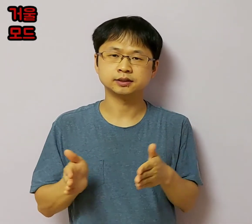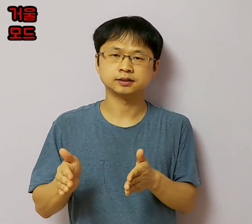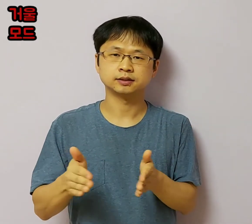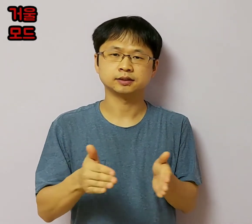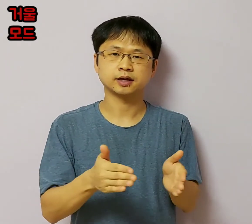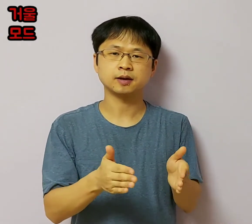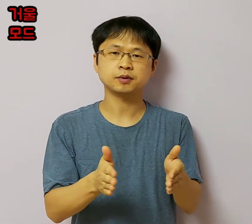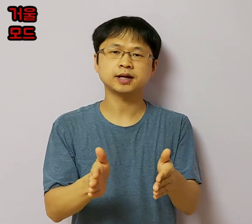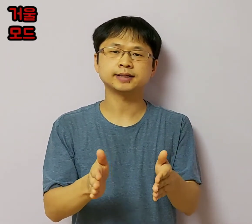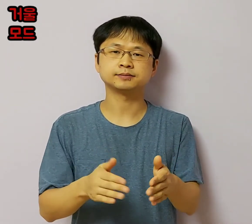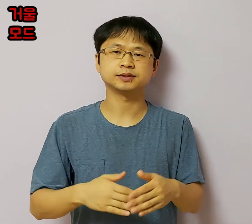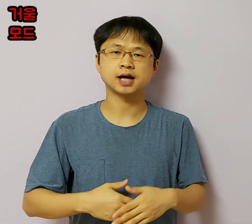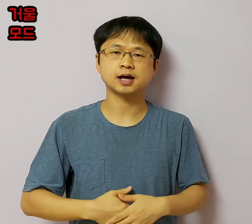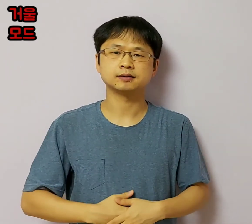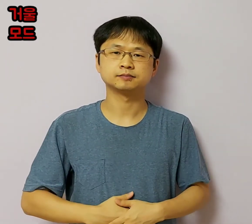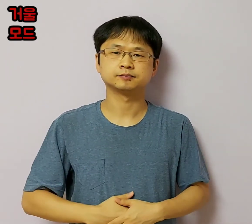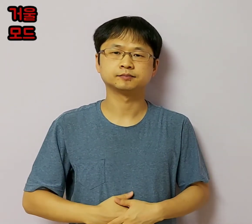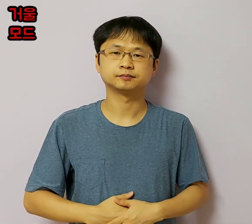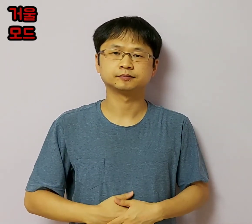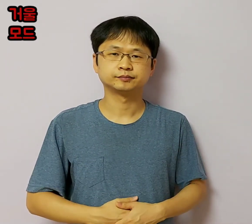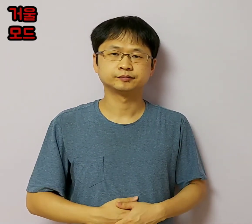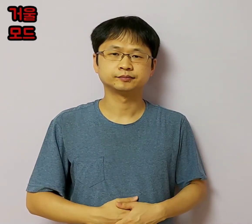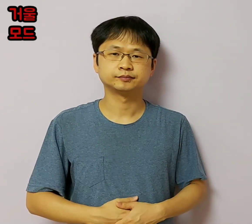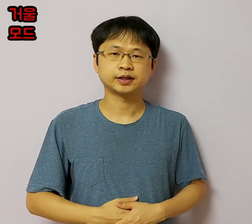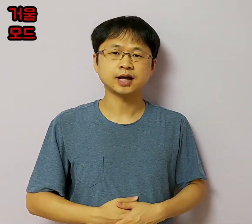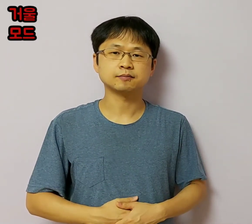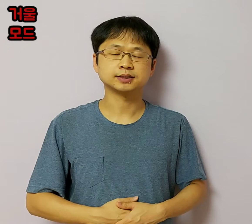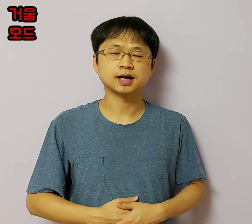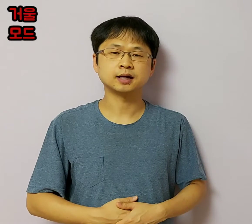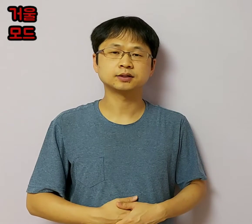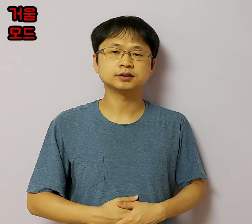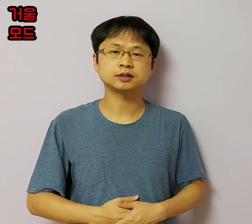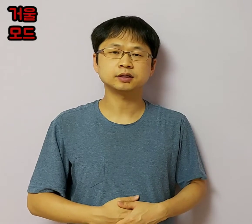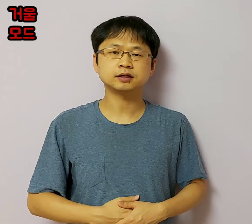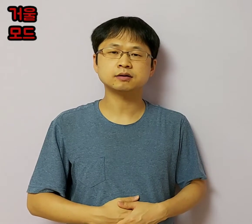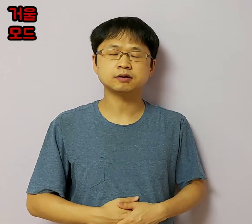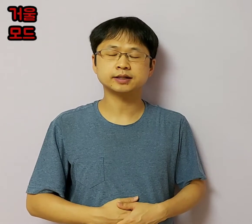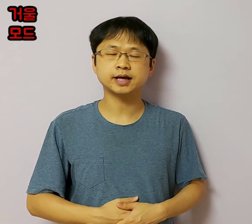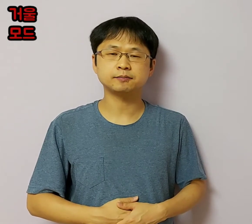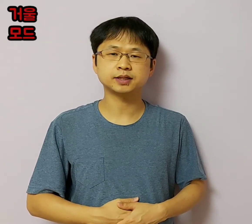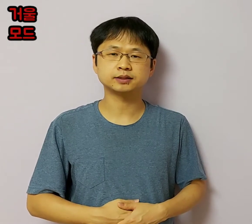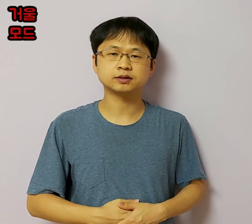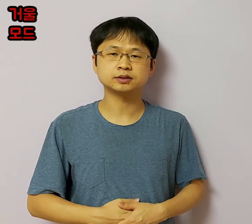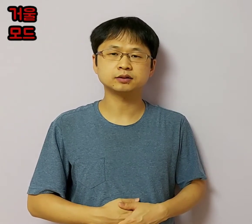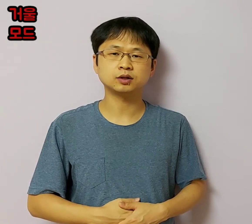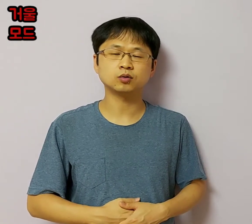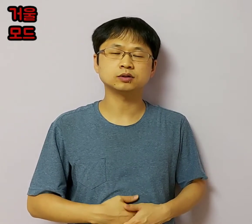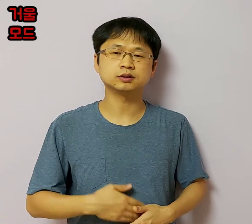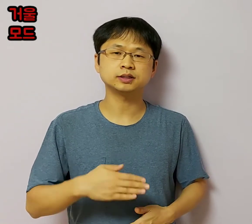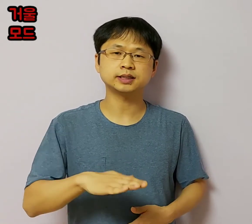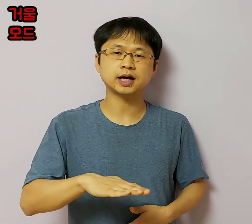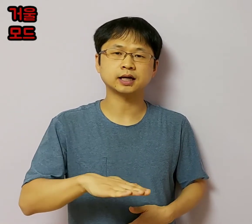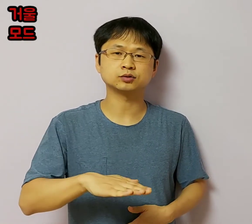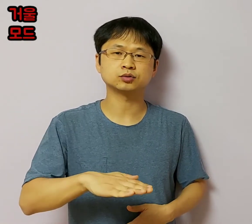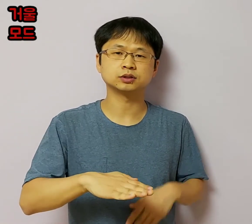길을 이렇게 표현하였습니다. 네, 다음 가사 천천히 걸어가네입니다. 천천히 혹은 느리다 라는